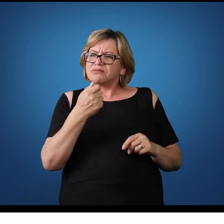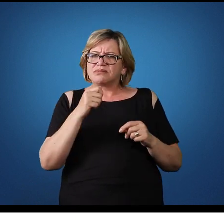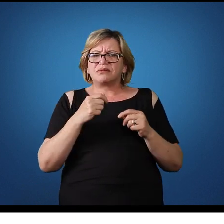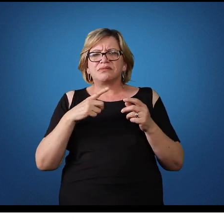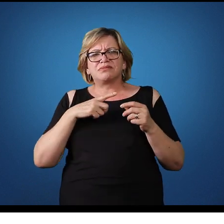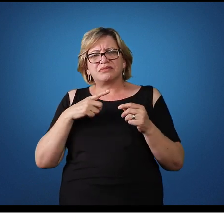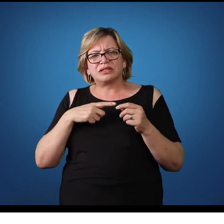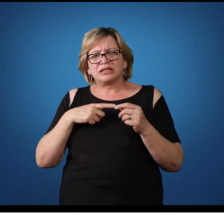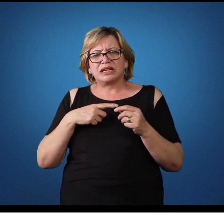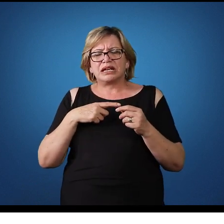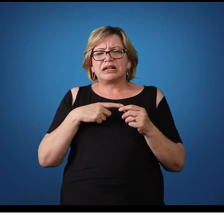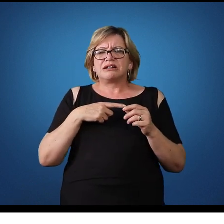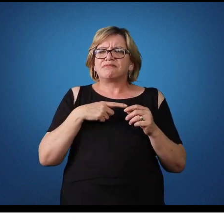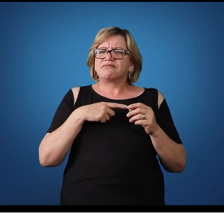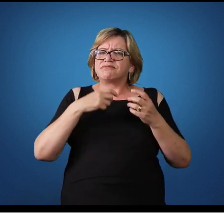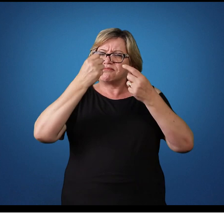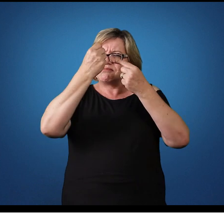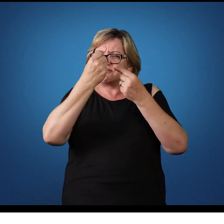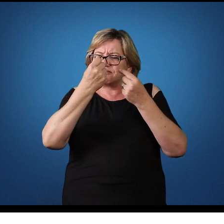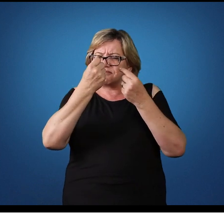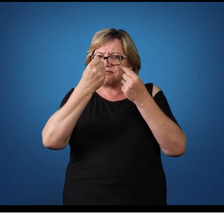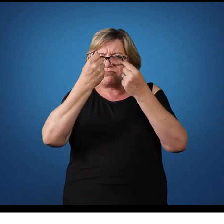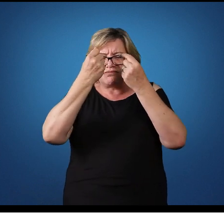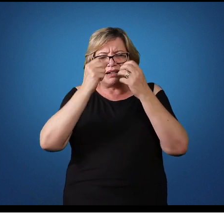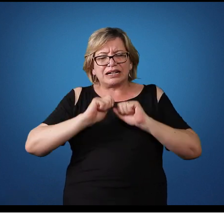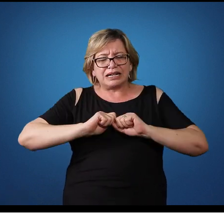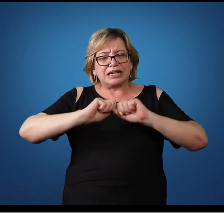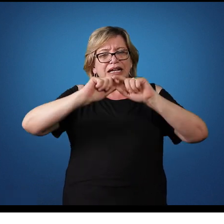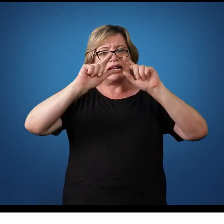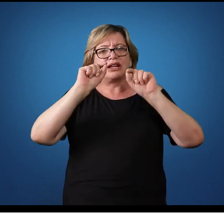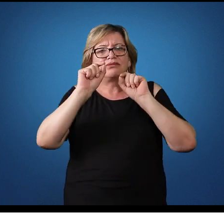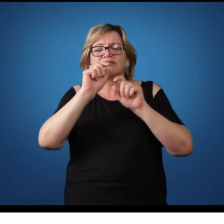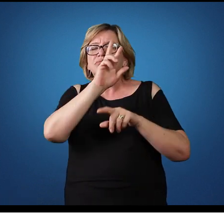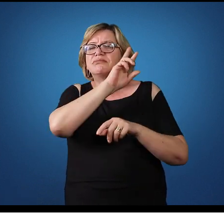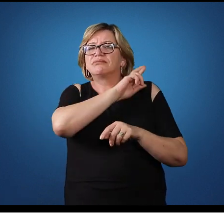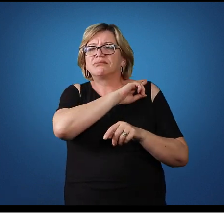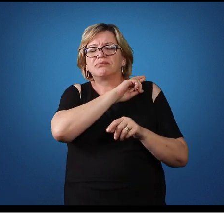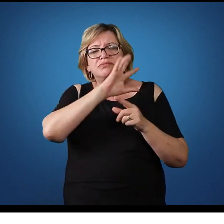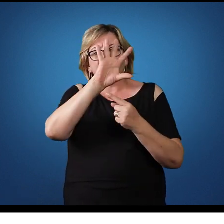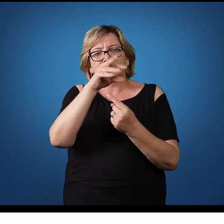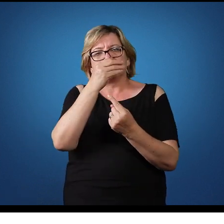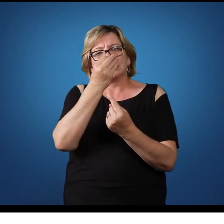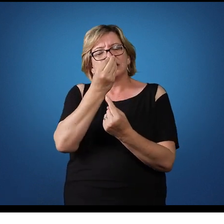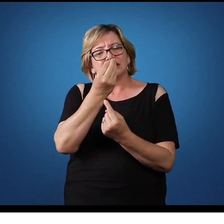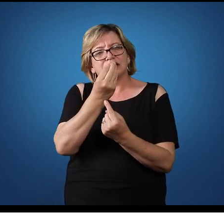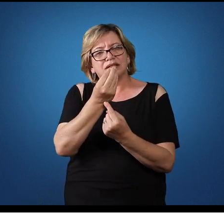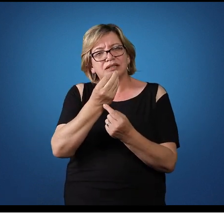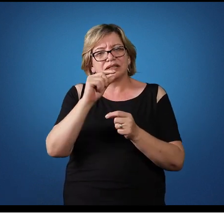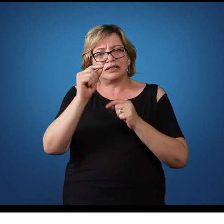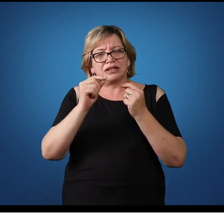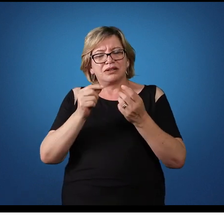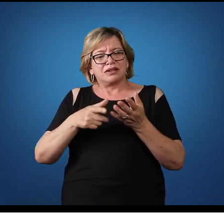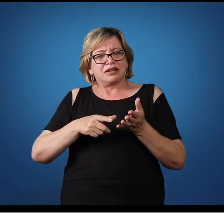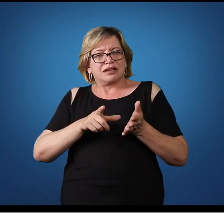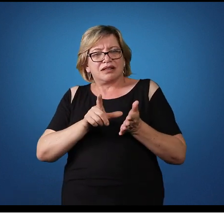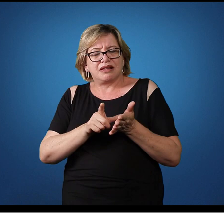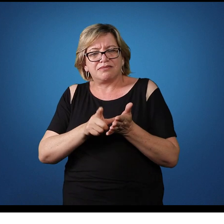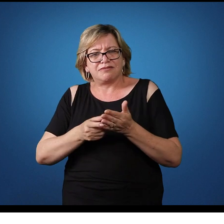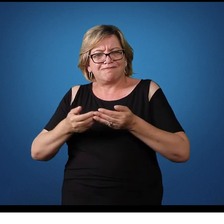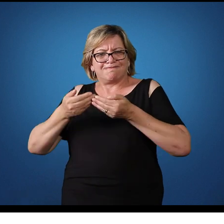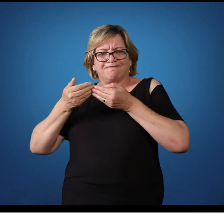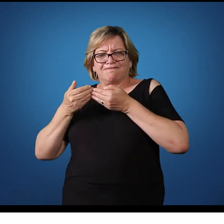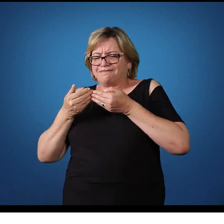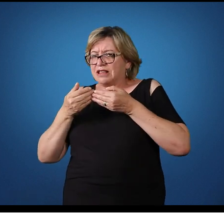e esse acordo, essa definição de qual é essa função, simplesmente coloca o problema da definição um passo atrás,